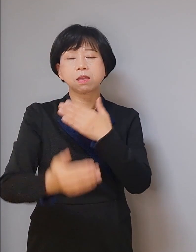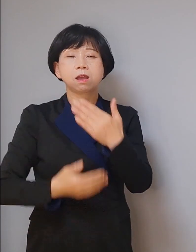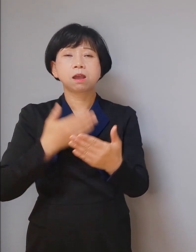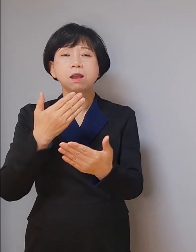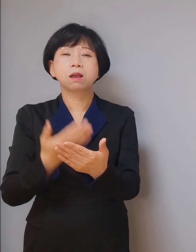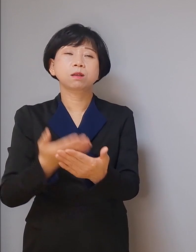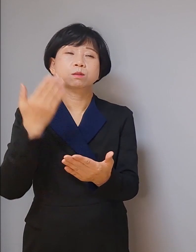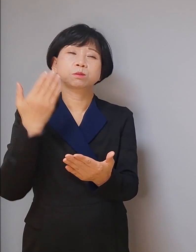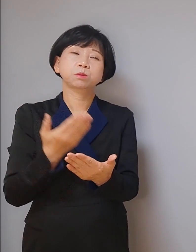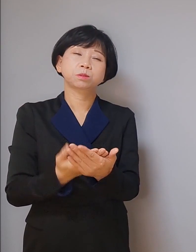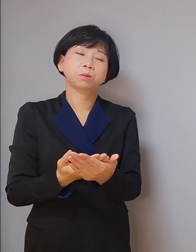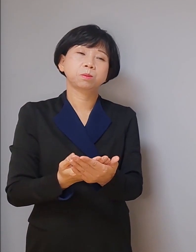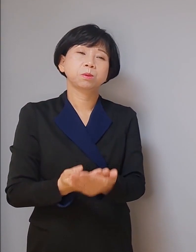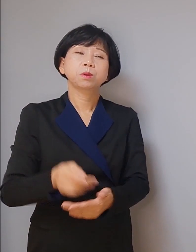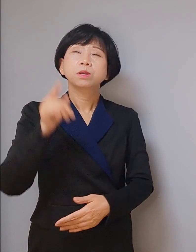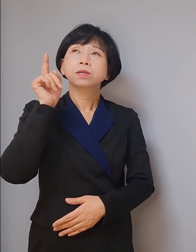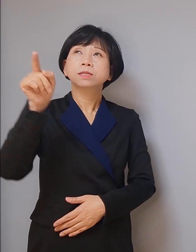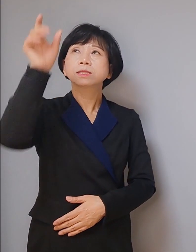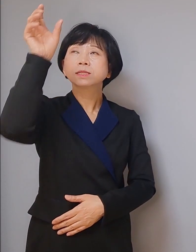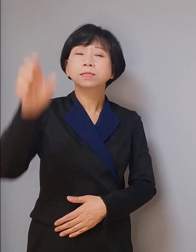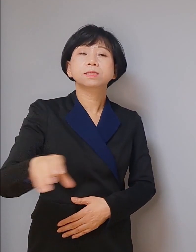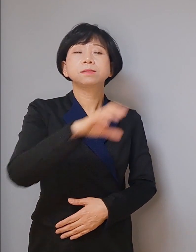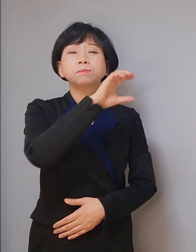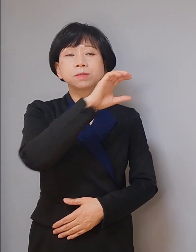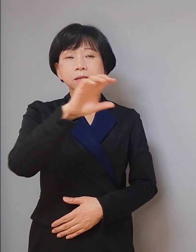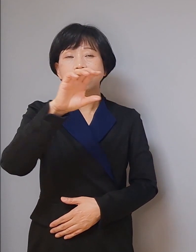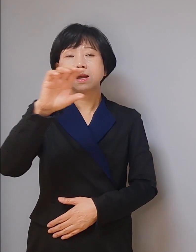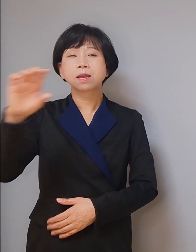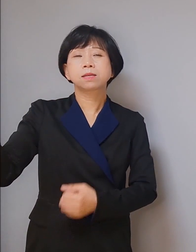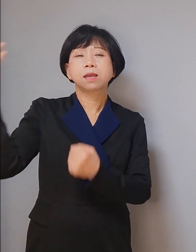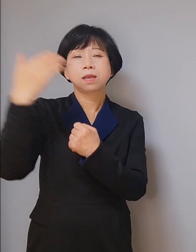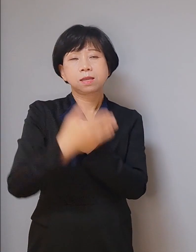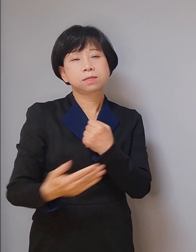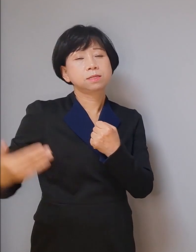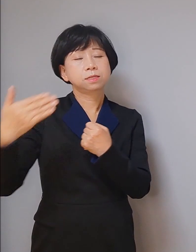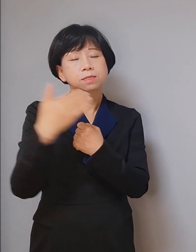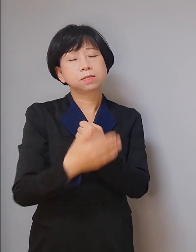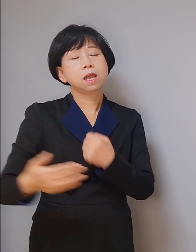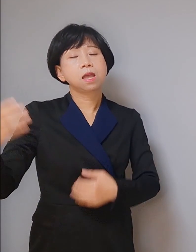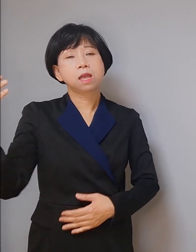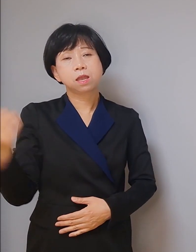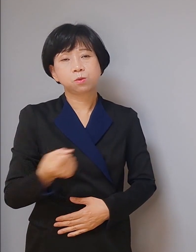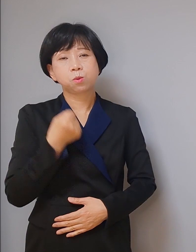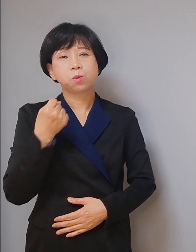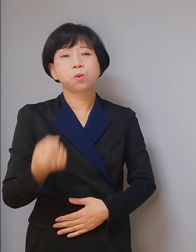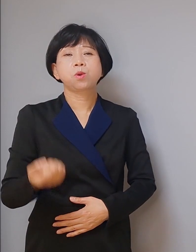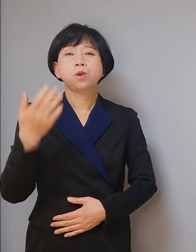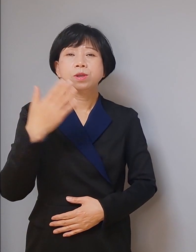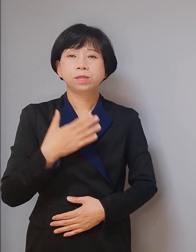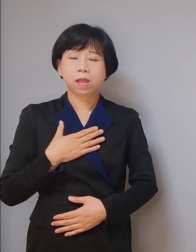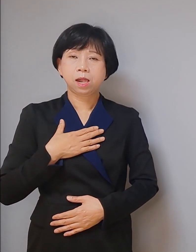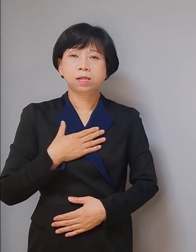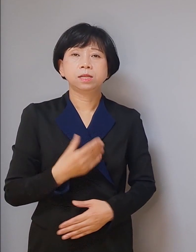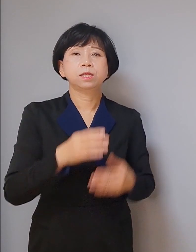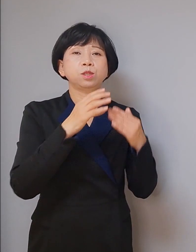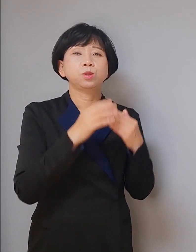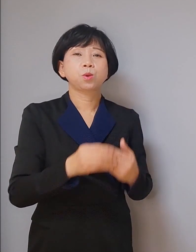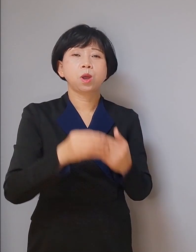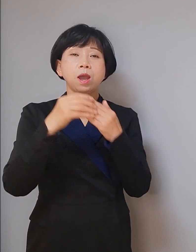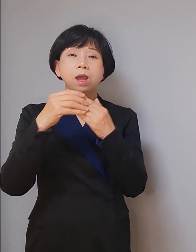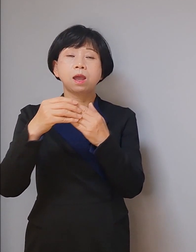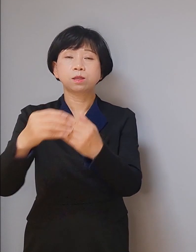기억하게 하시고 그 십자가의 은혜로 날